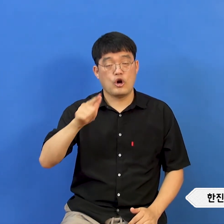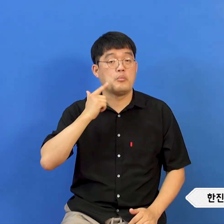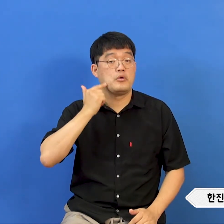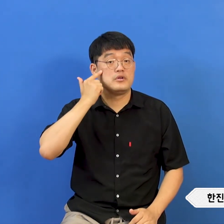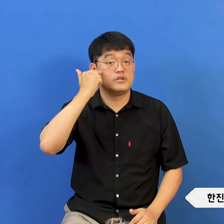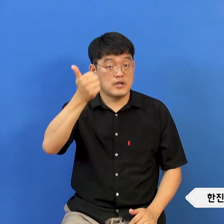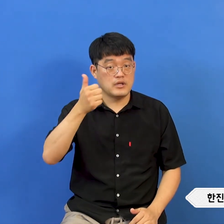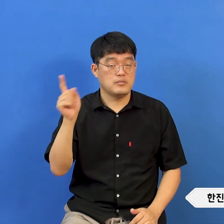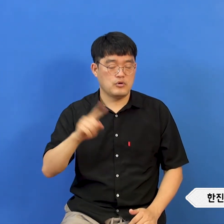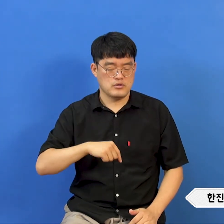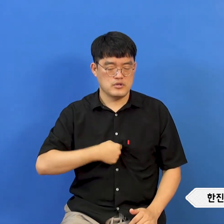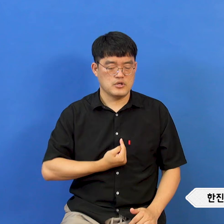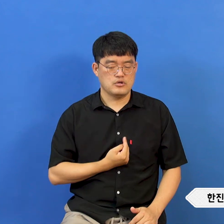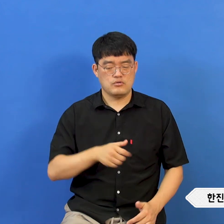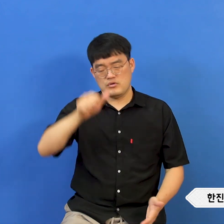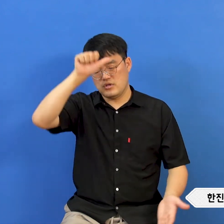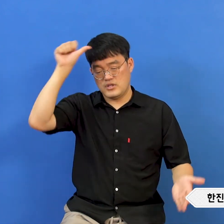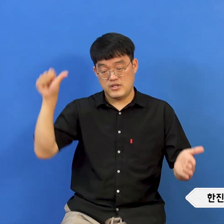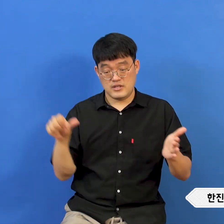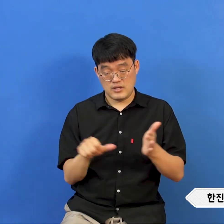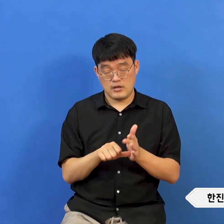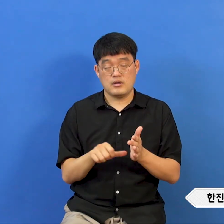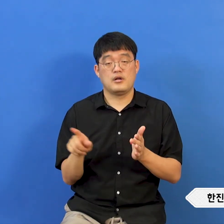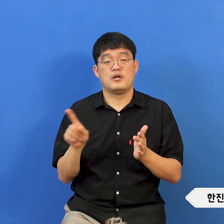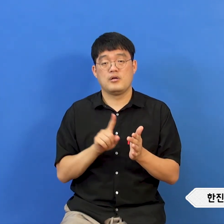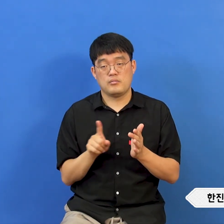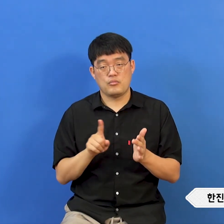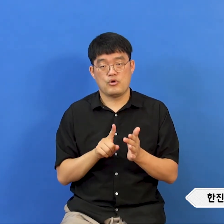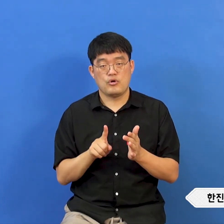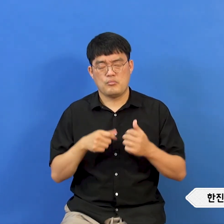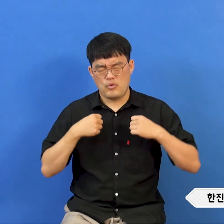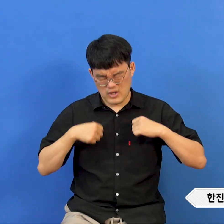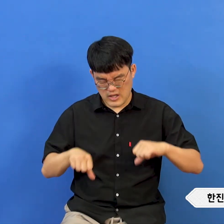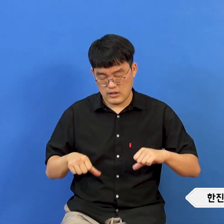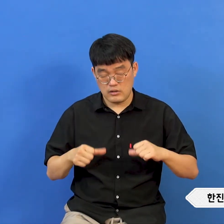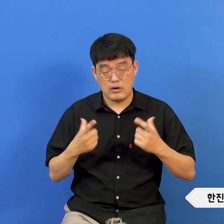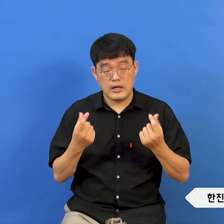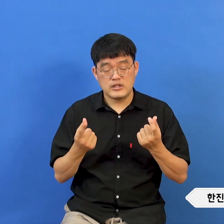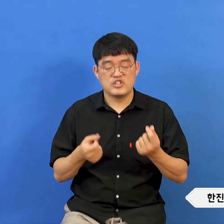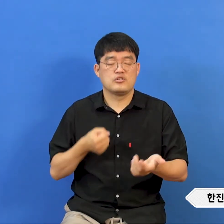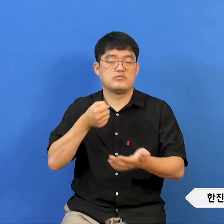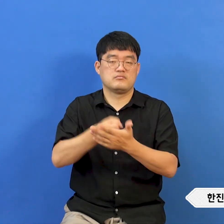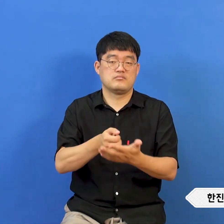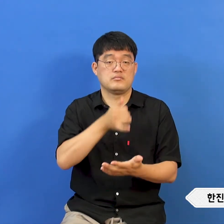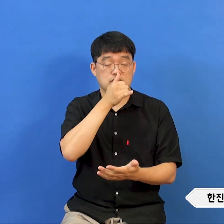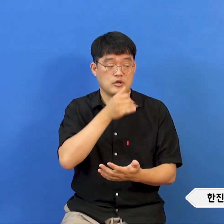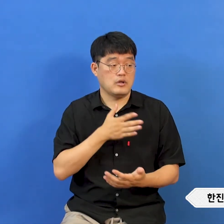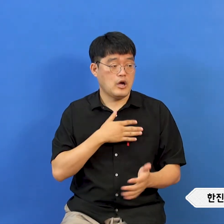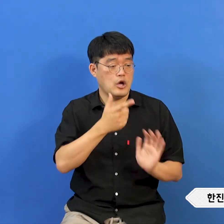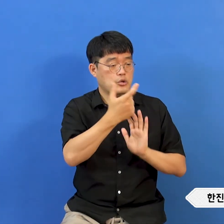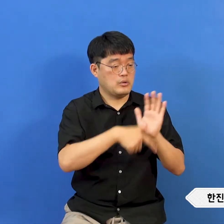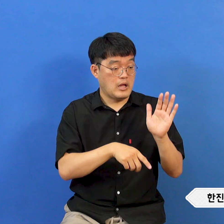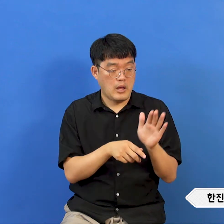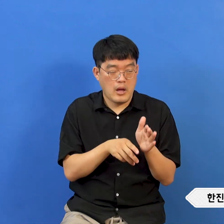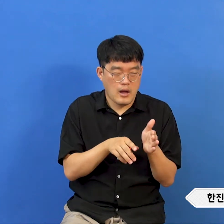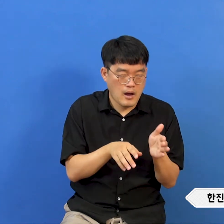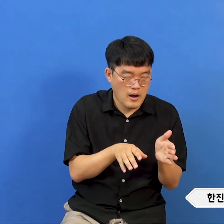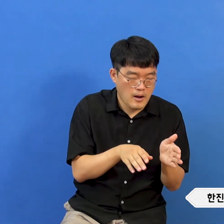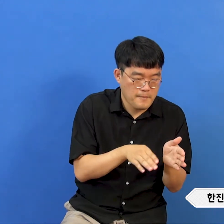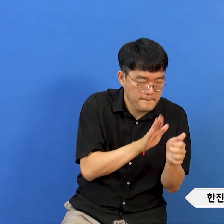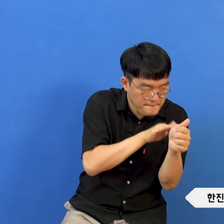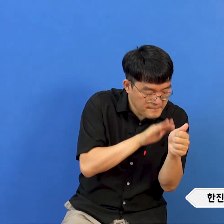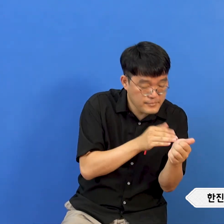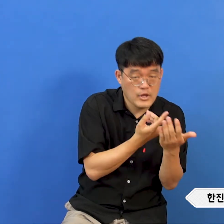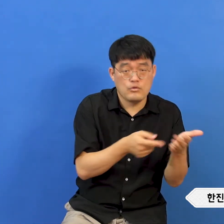있기 위해서 진리의 말씀을 짓밟을 수는 없다 라고 생각을 한 것입니다. 그래서 교단에서